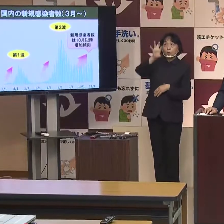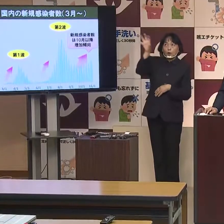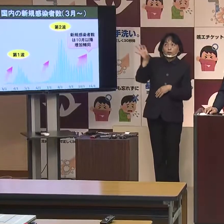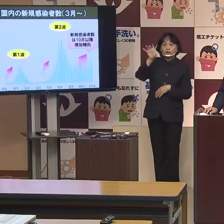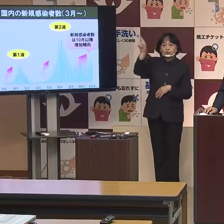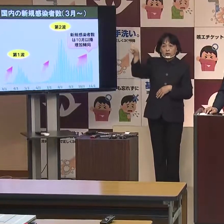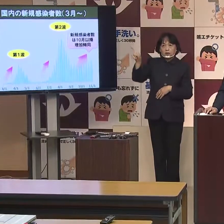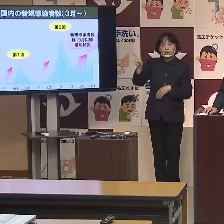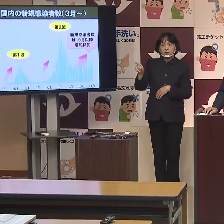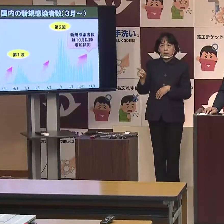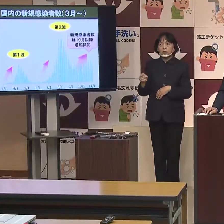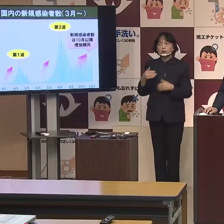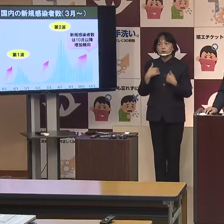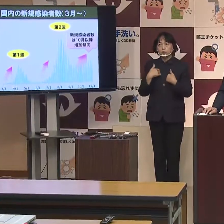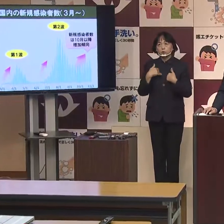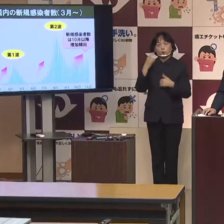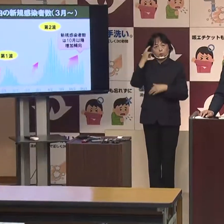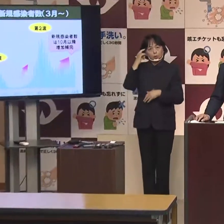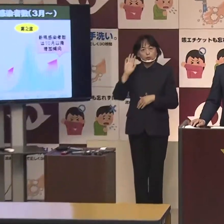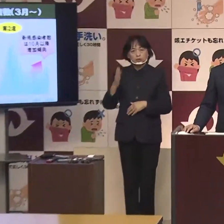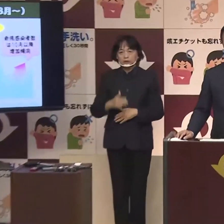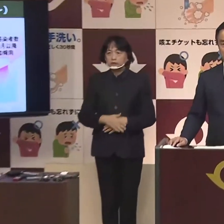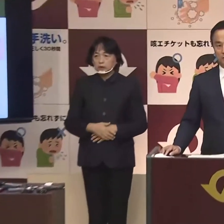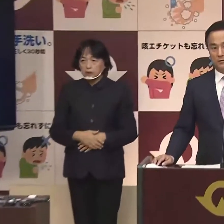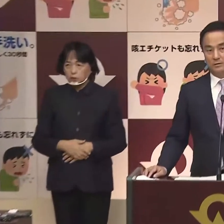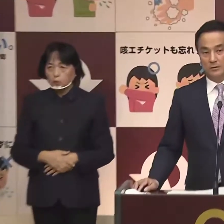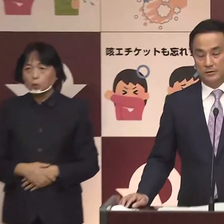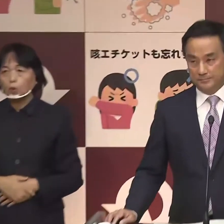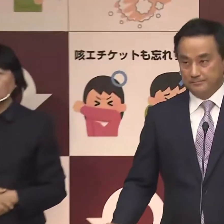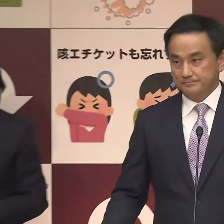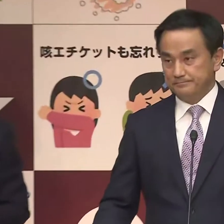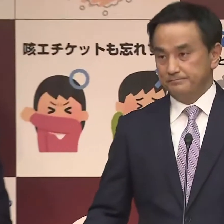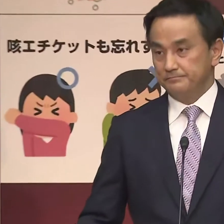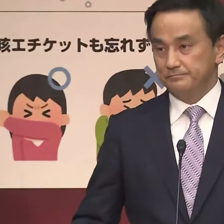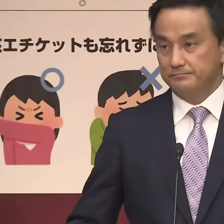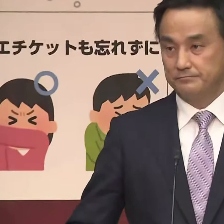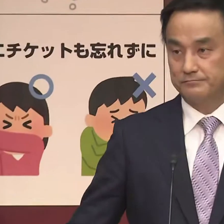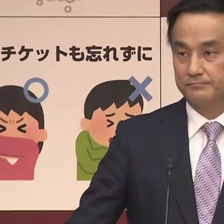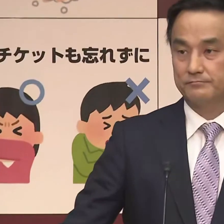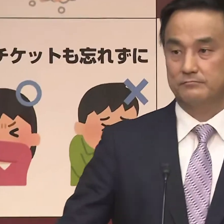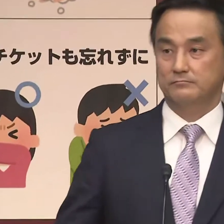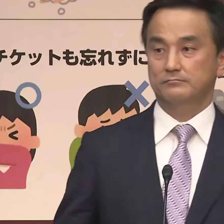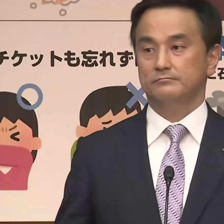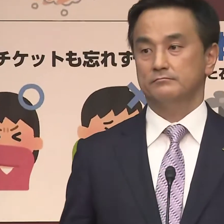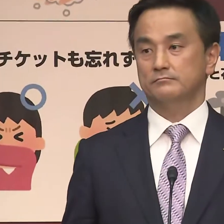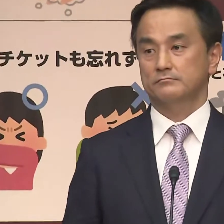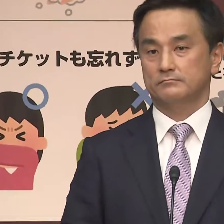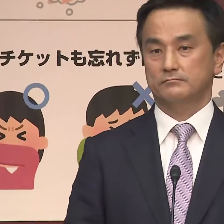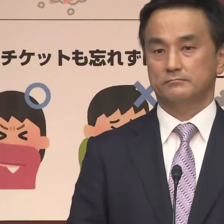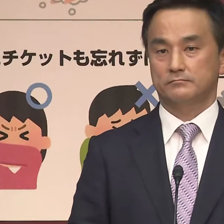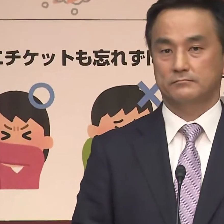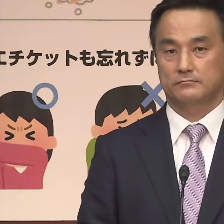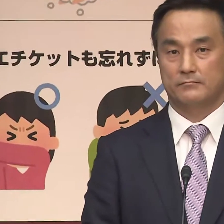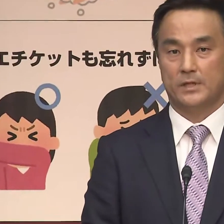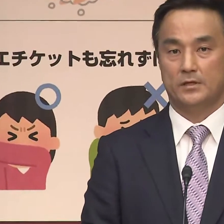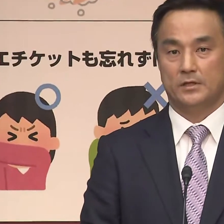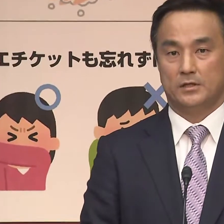うんですけど、そういうところはどのように対応しながらですね、営業を続けたり、お客さんに行ったりした